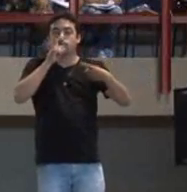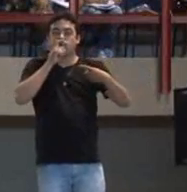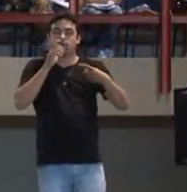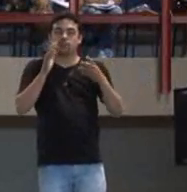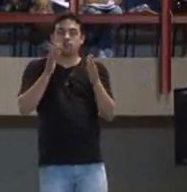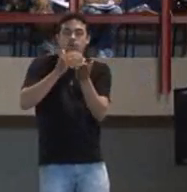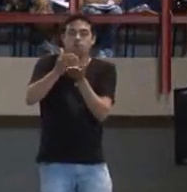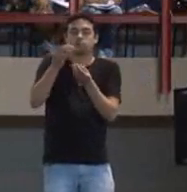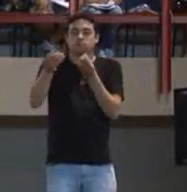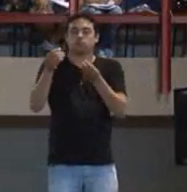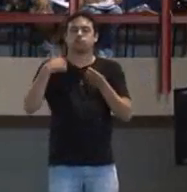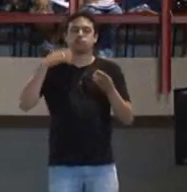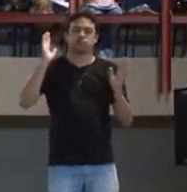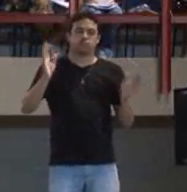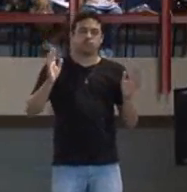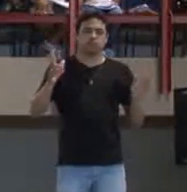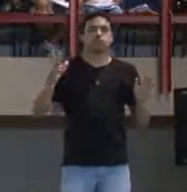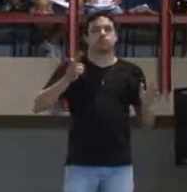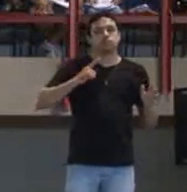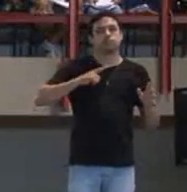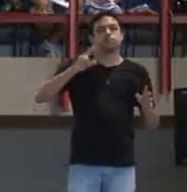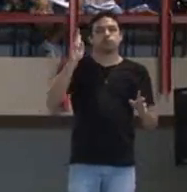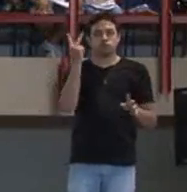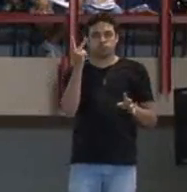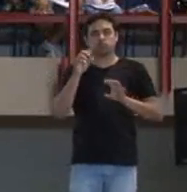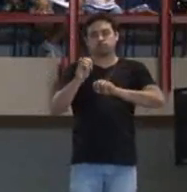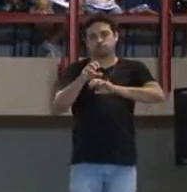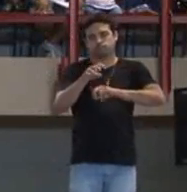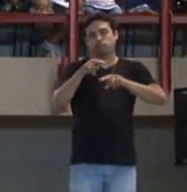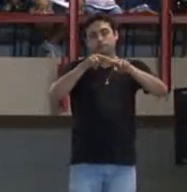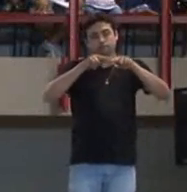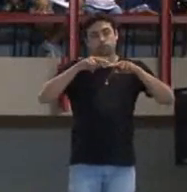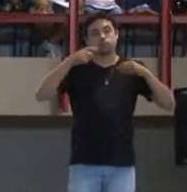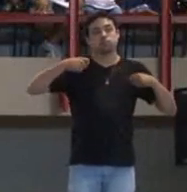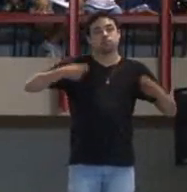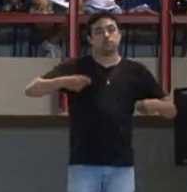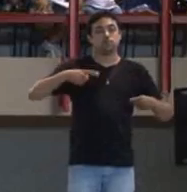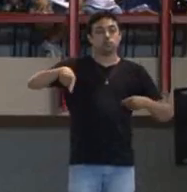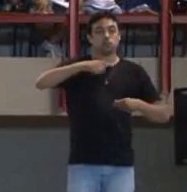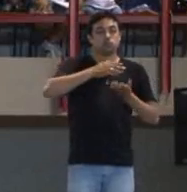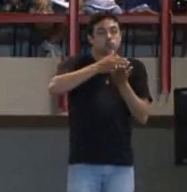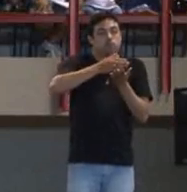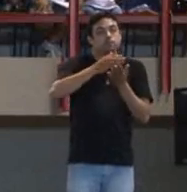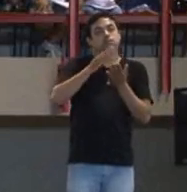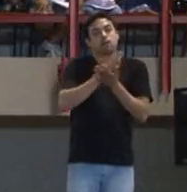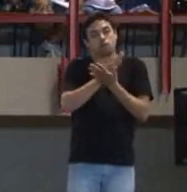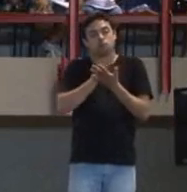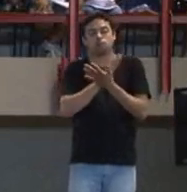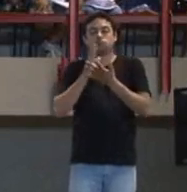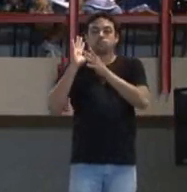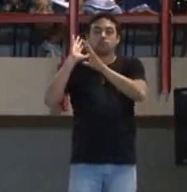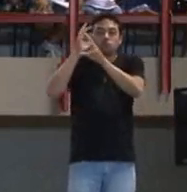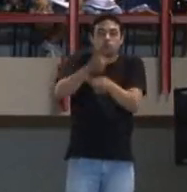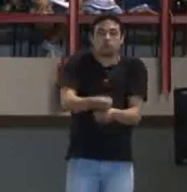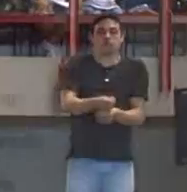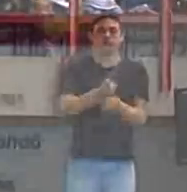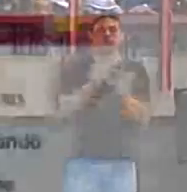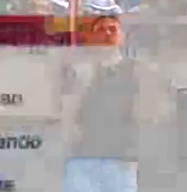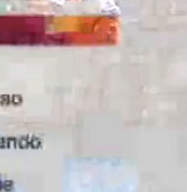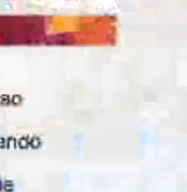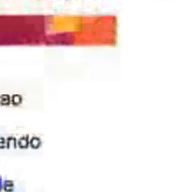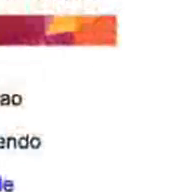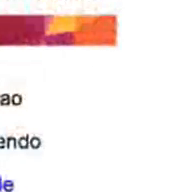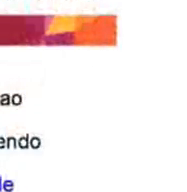um ponto que vocês talvez já tenham visto um pouco em aulas de História então eu precis começar revendo um pouquinho Ok então